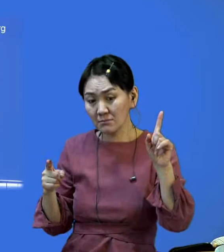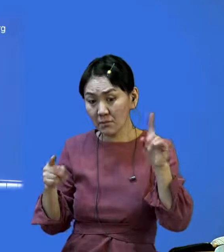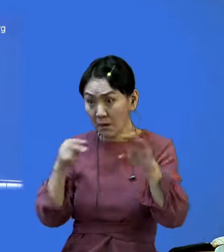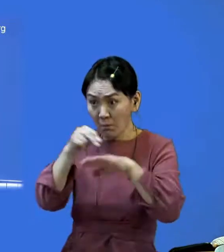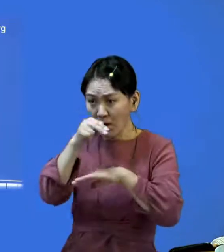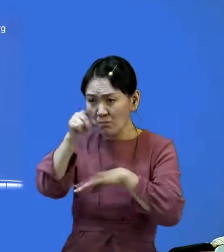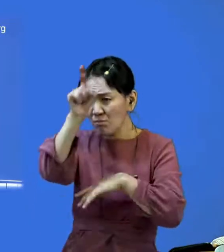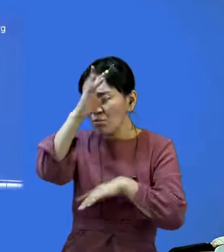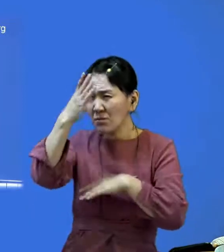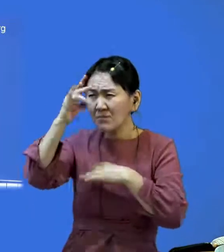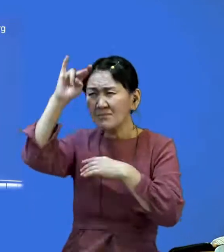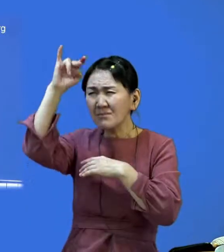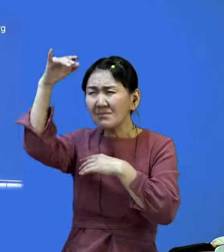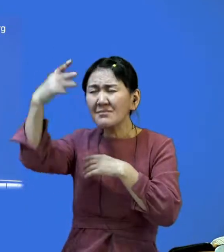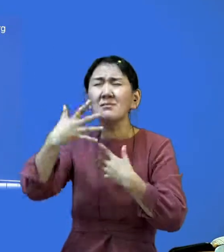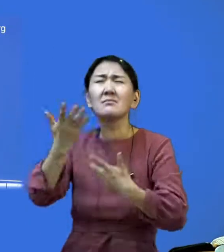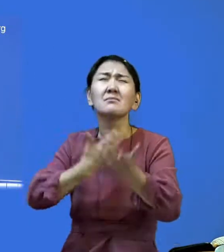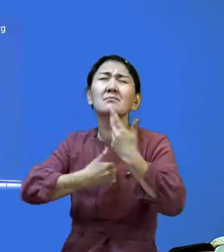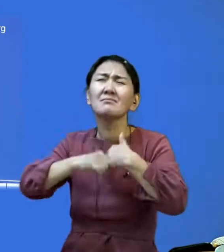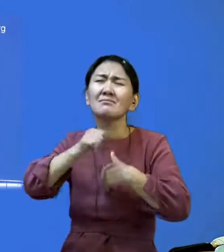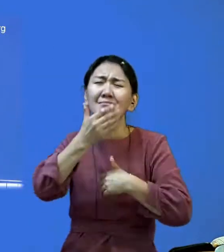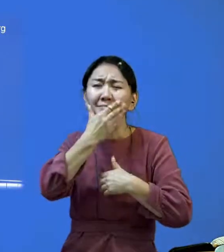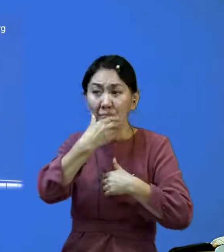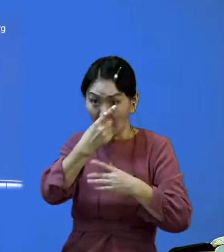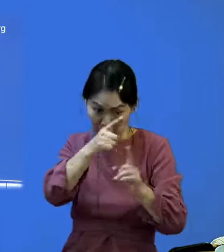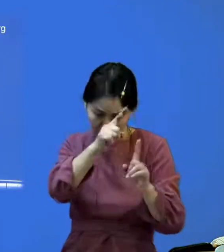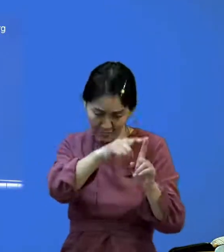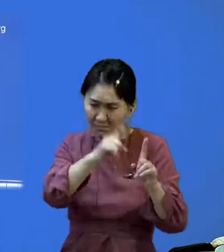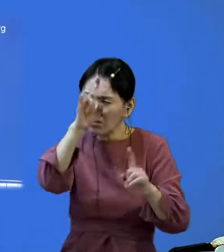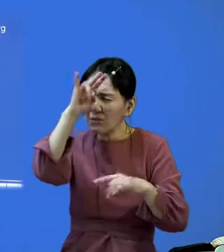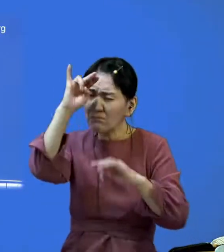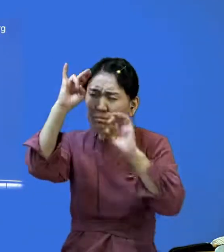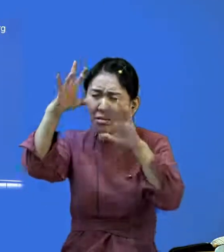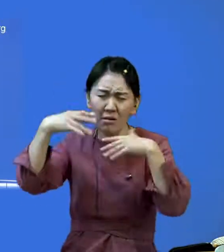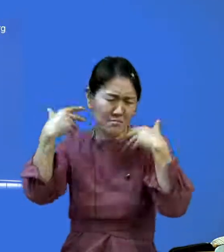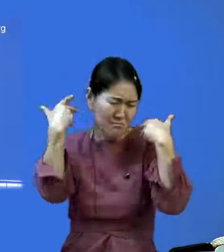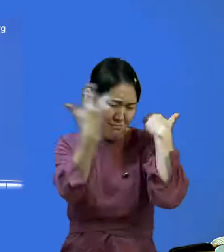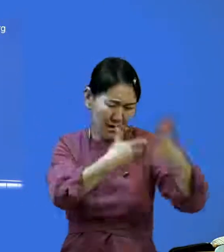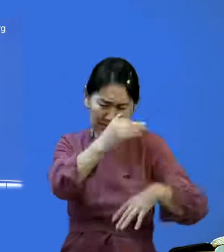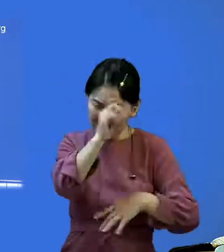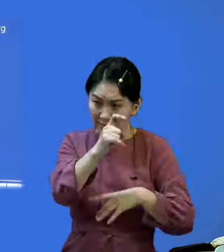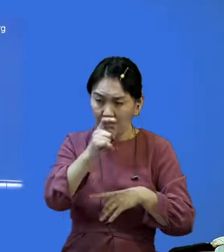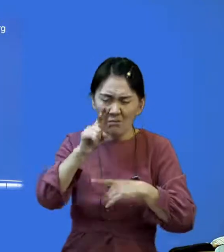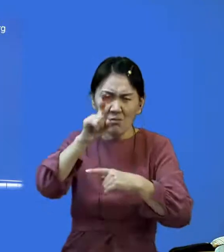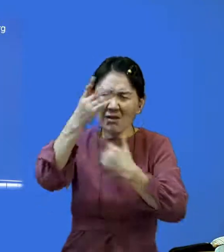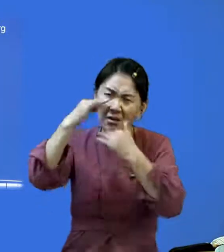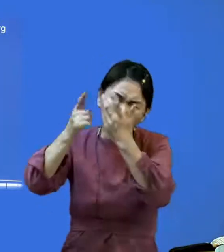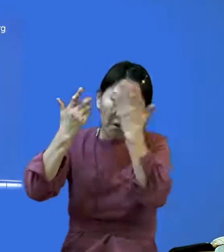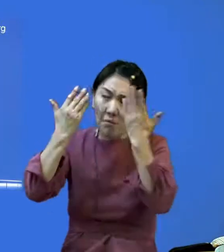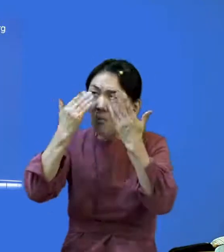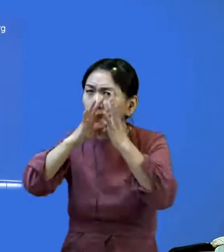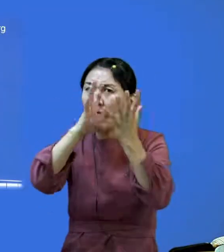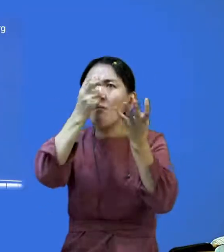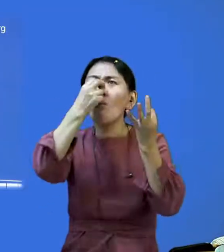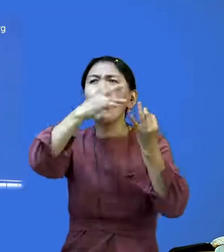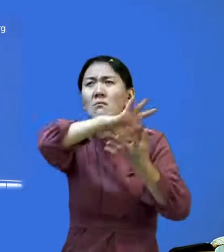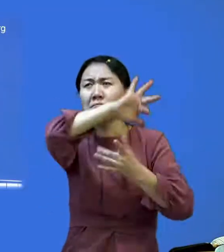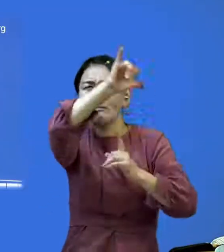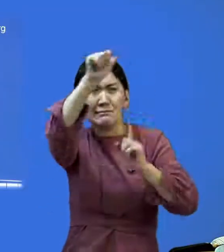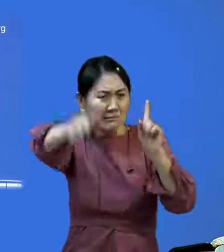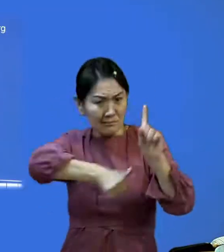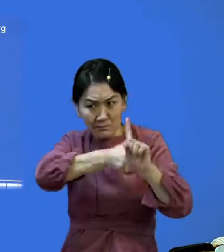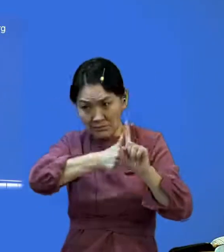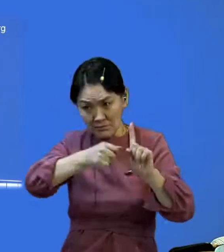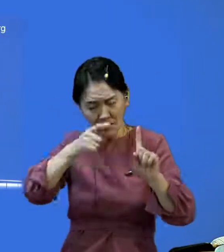Паул бурханаас авсан нэгүсэл дэндүү их ушраас бардан болчихоё гэсэндэ. Энэ өвчин өөрөөс нь салахын төлөө 3